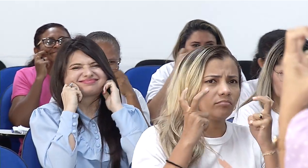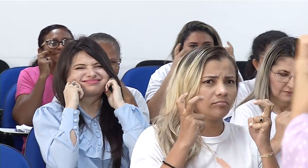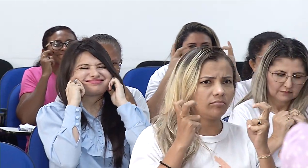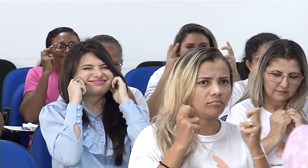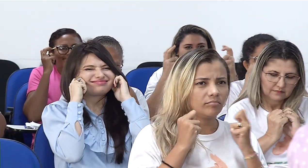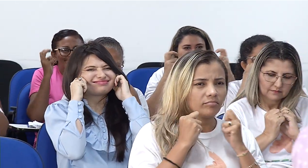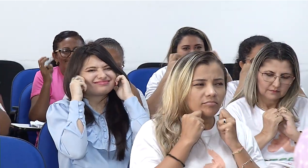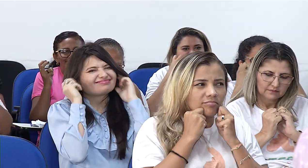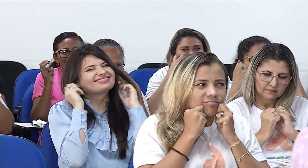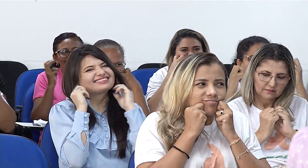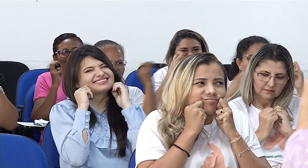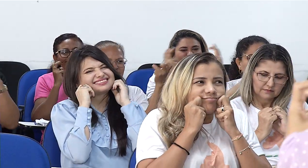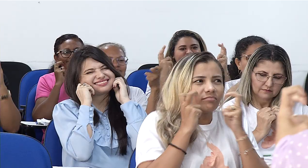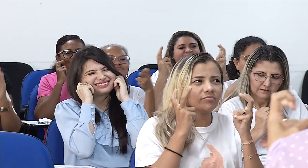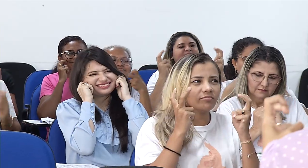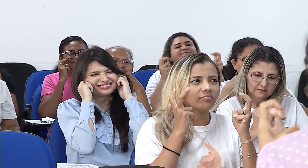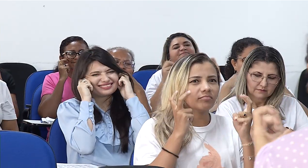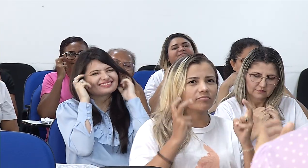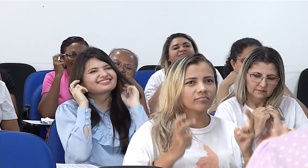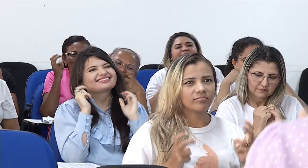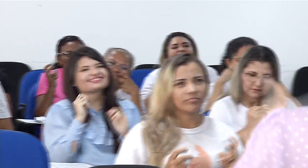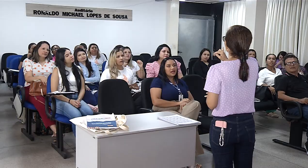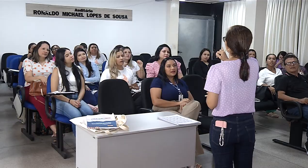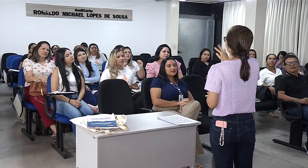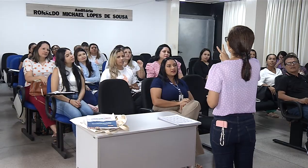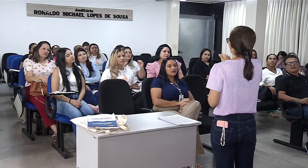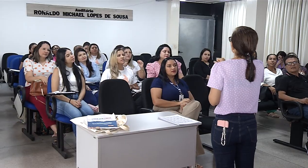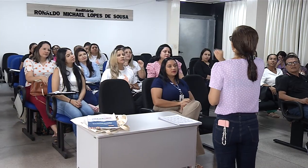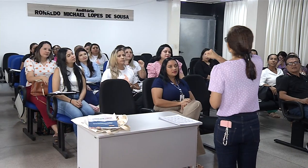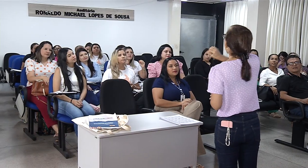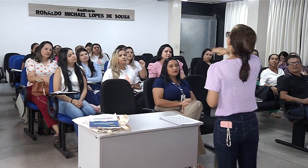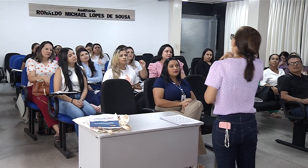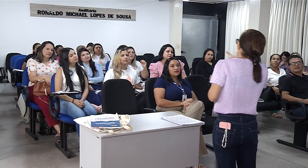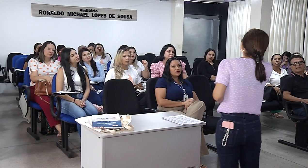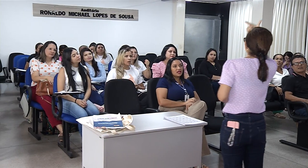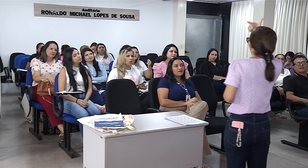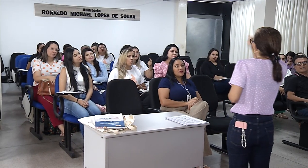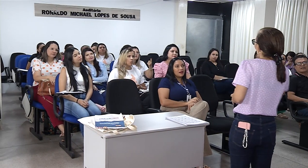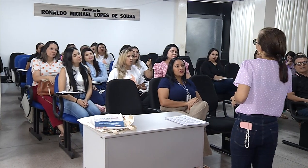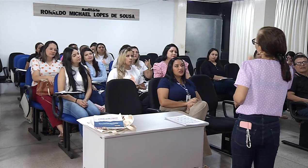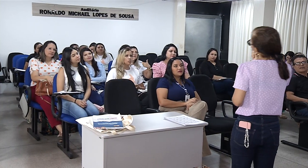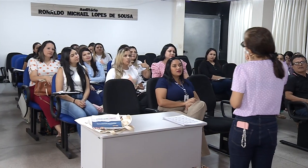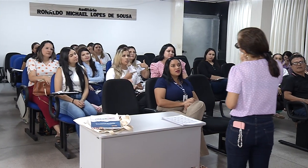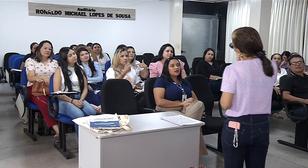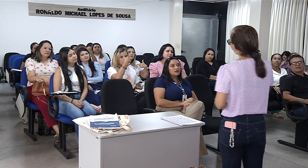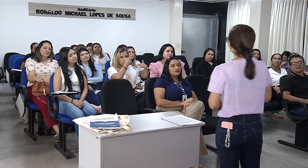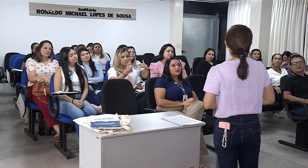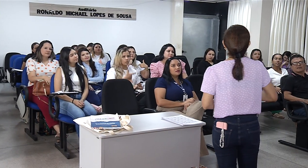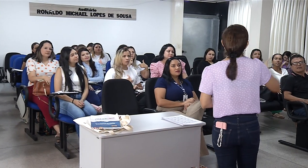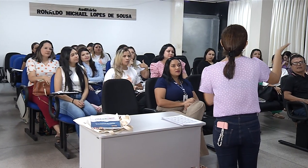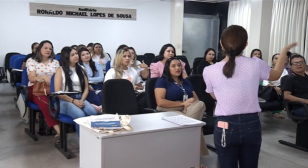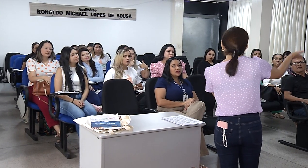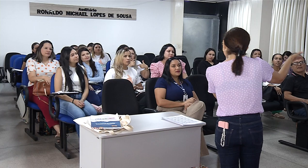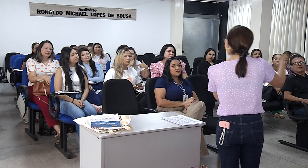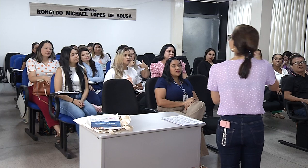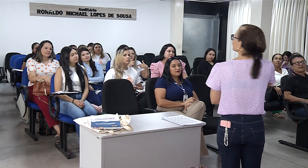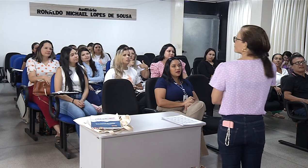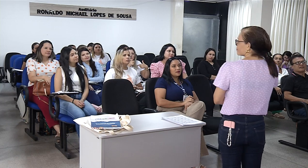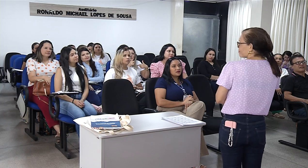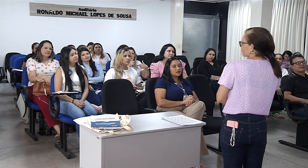São, em média, dois servidores públicos de cada secretaria. O curso é realizado pela UESP e é indispensável